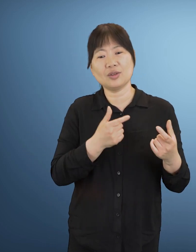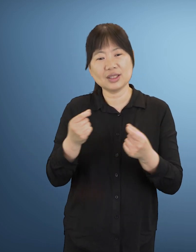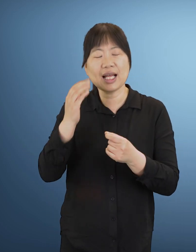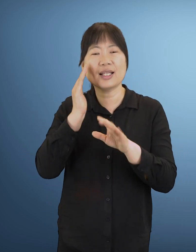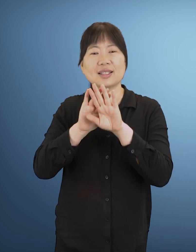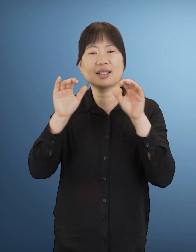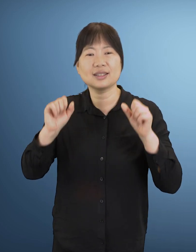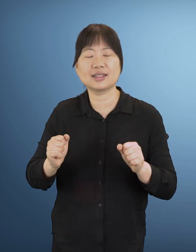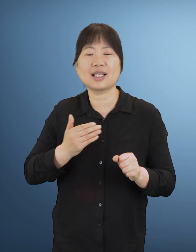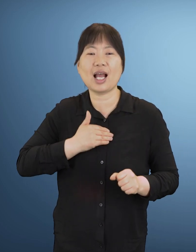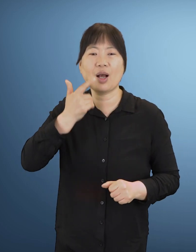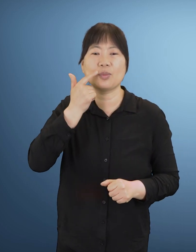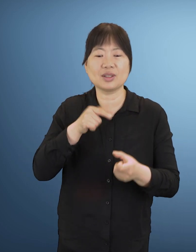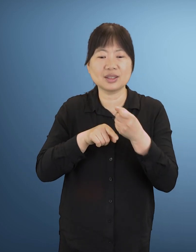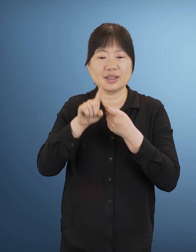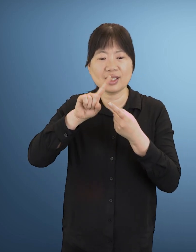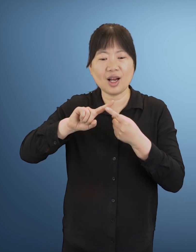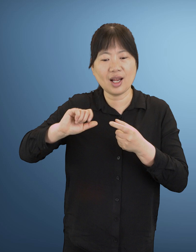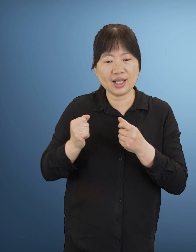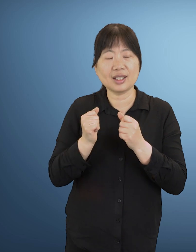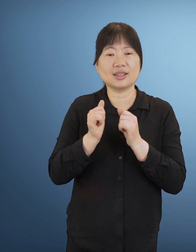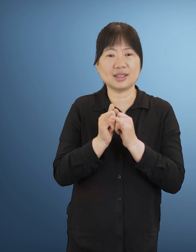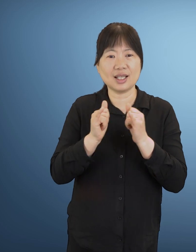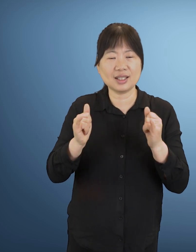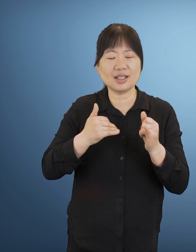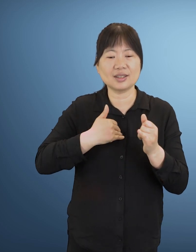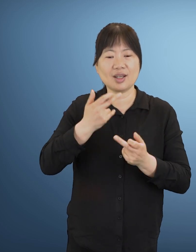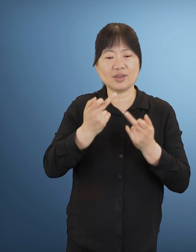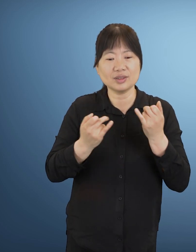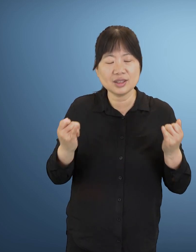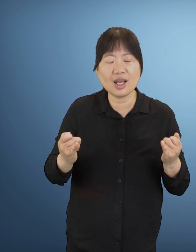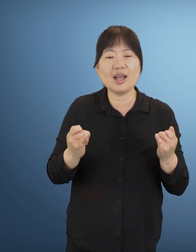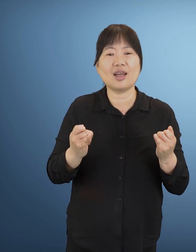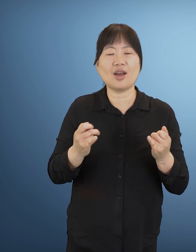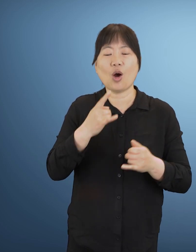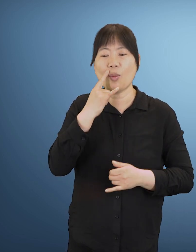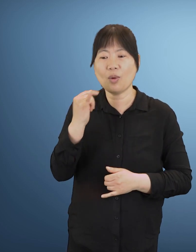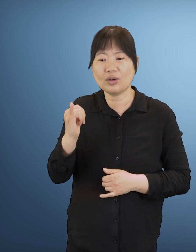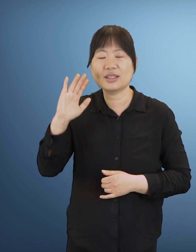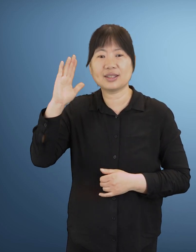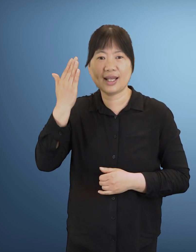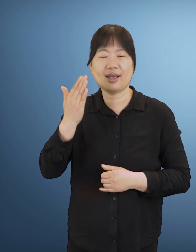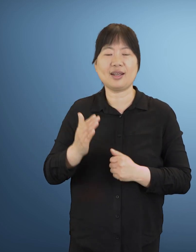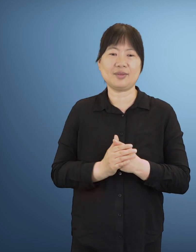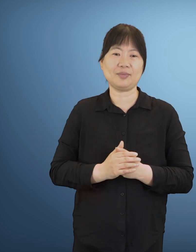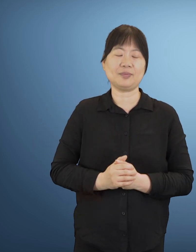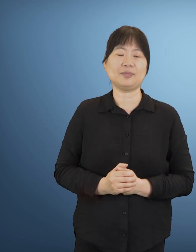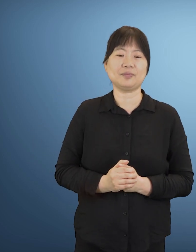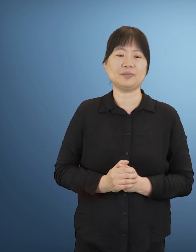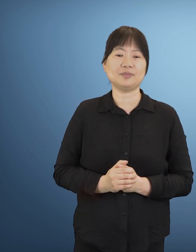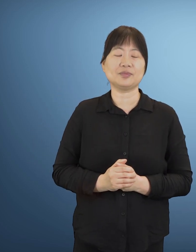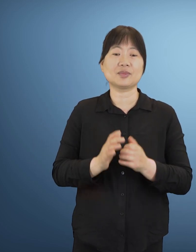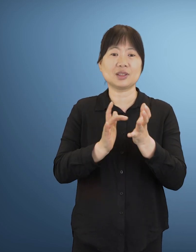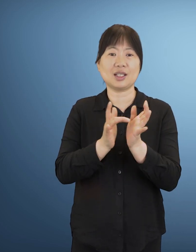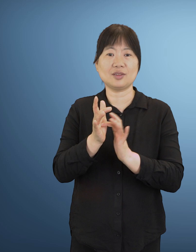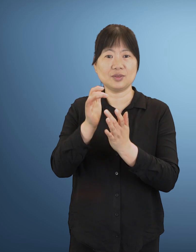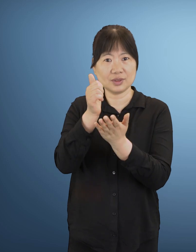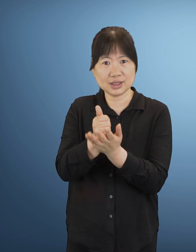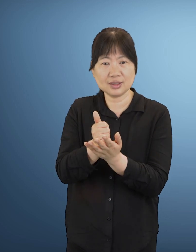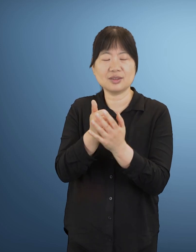하늘에 계신 내 아버지의 뜻대로 하는 자가 내 형제요 자매요 어머니이니라 하시더라. 여기서